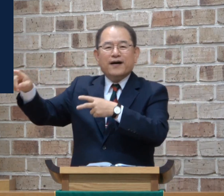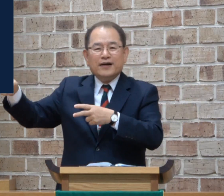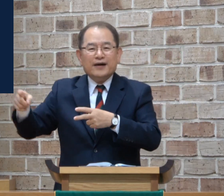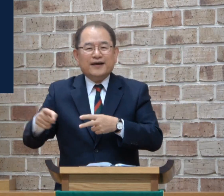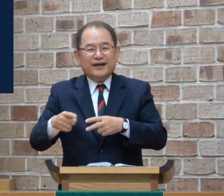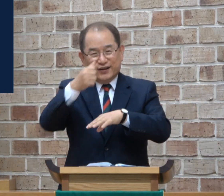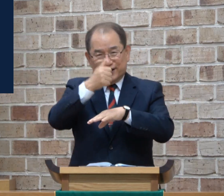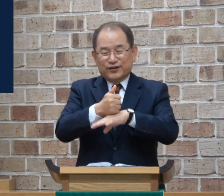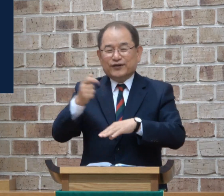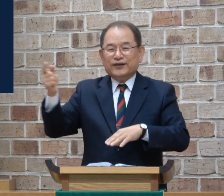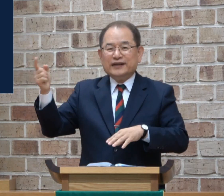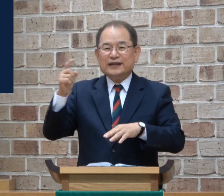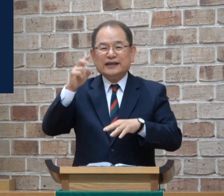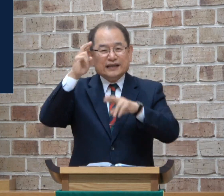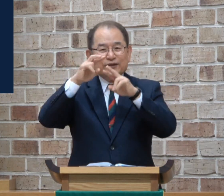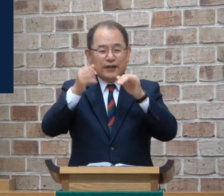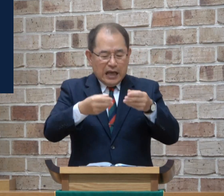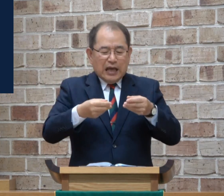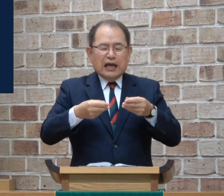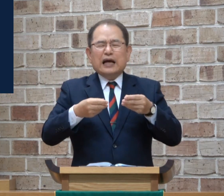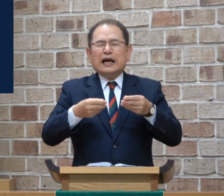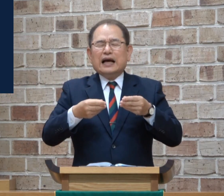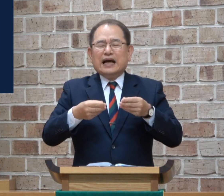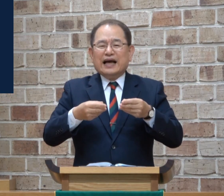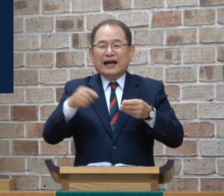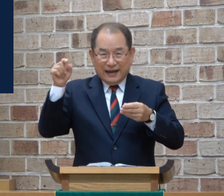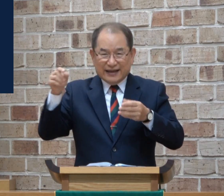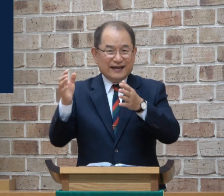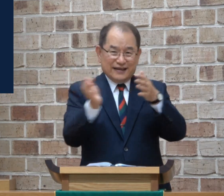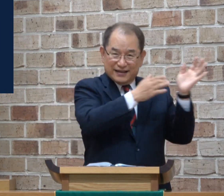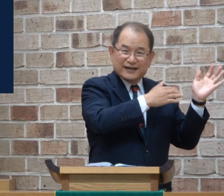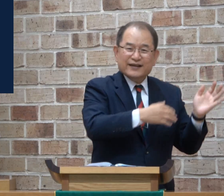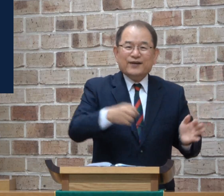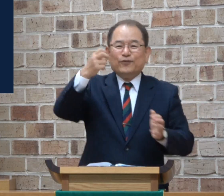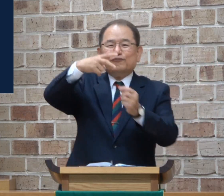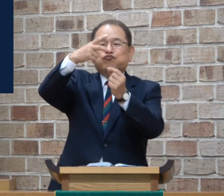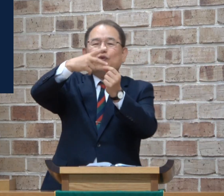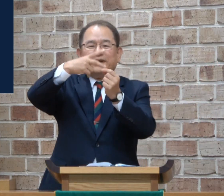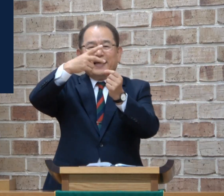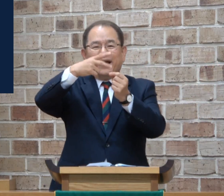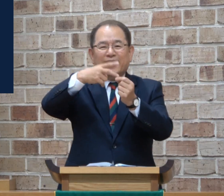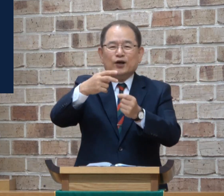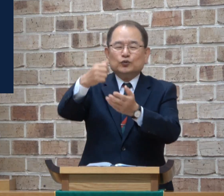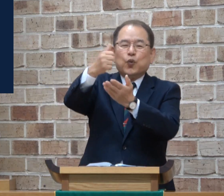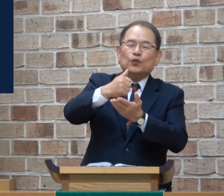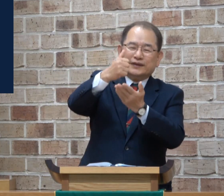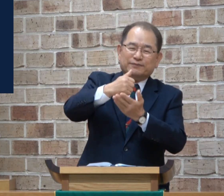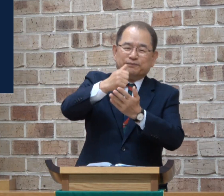선물을 드렸습니다. 또 두 번째 어떤 손님이 오셨는데 이발을